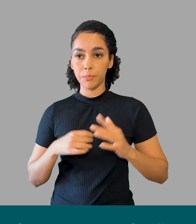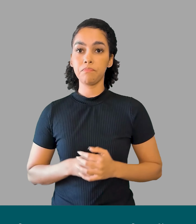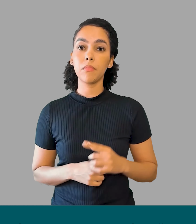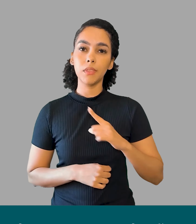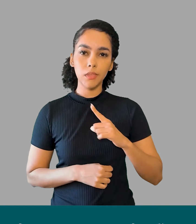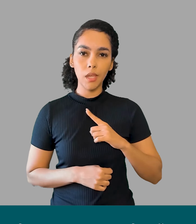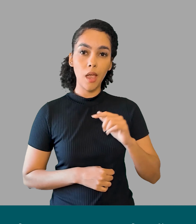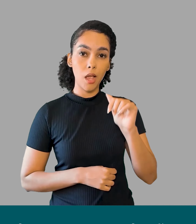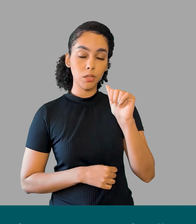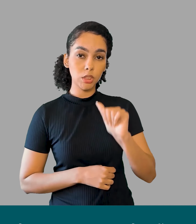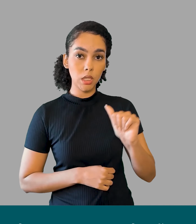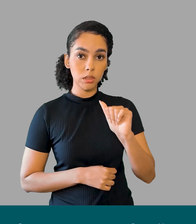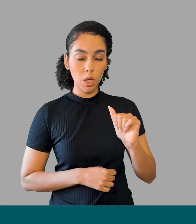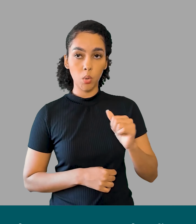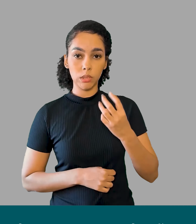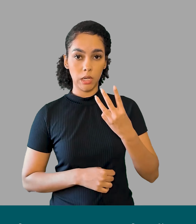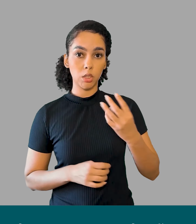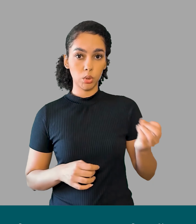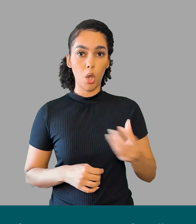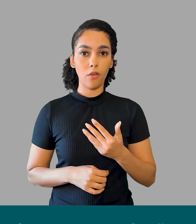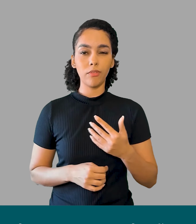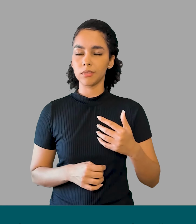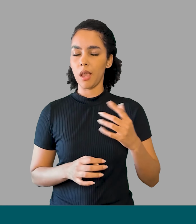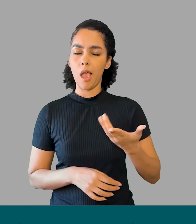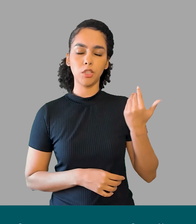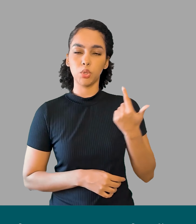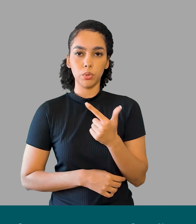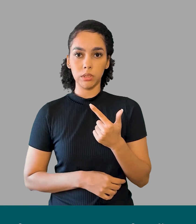então isso é ótimo, porque a gente vai pegar